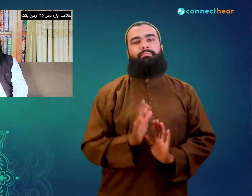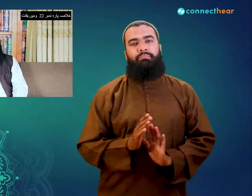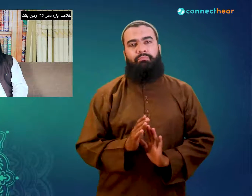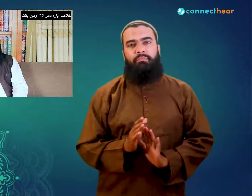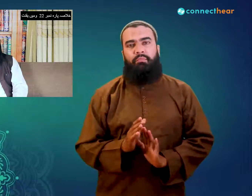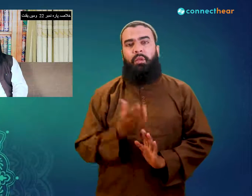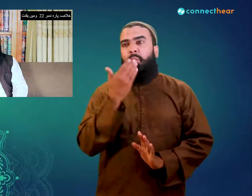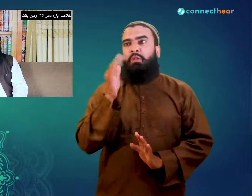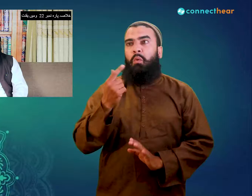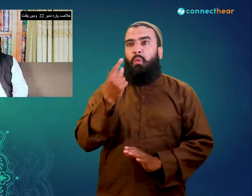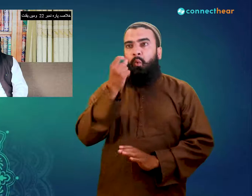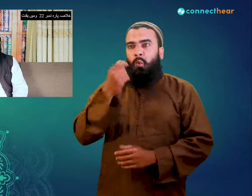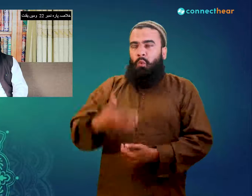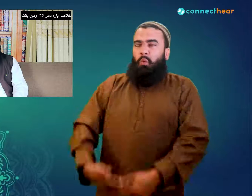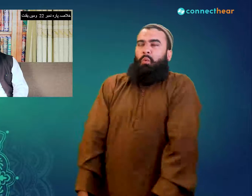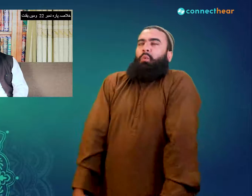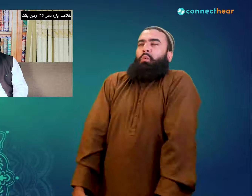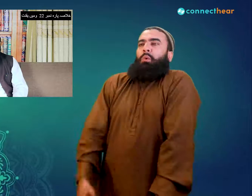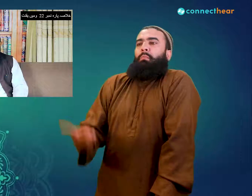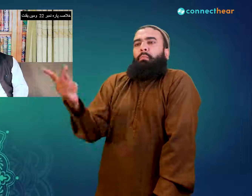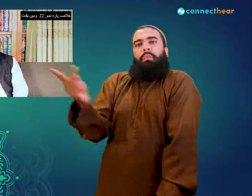یہ بھی انہی مردوں کی طرح ہو گئے۔